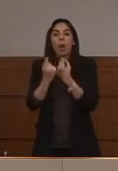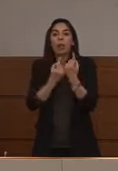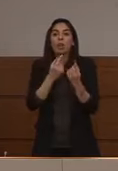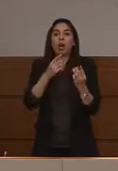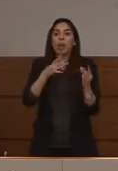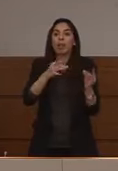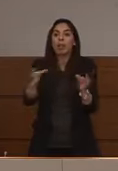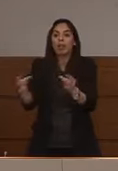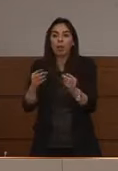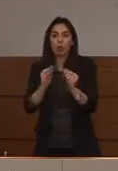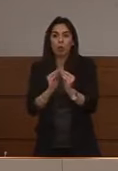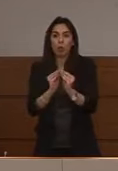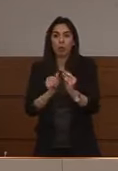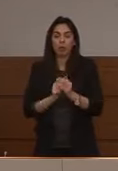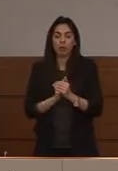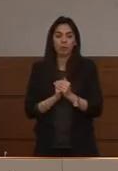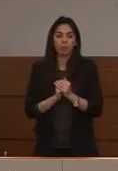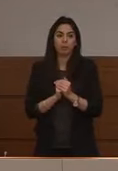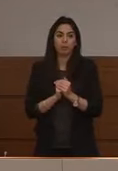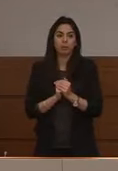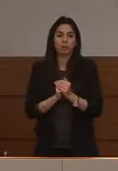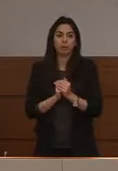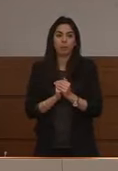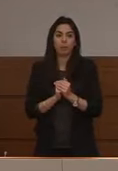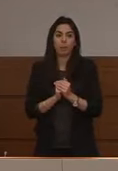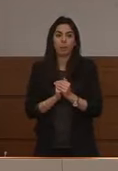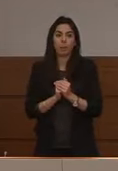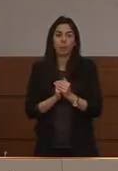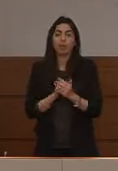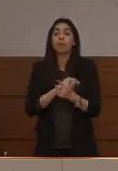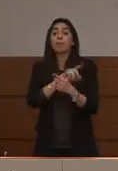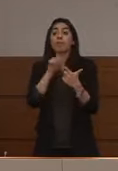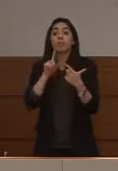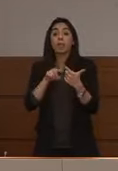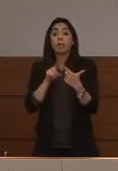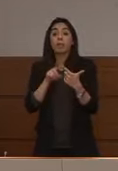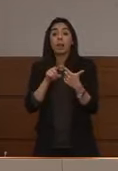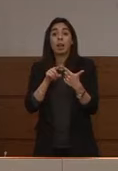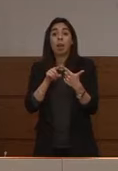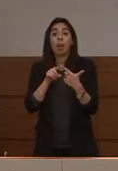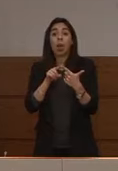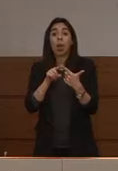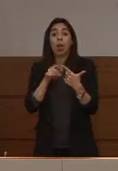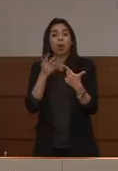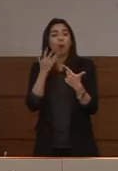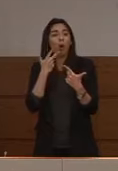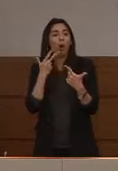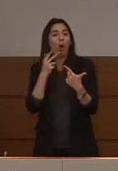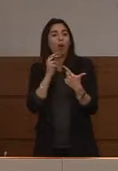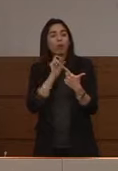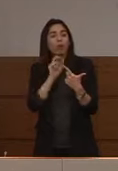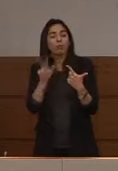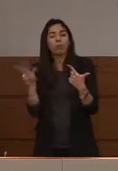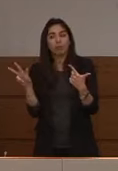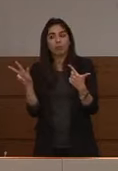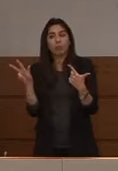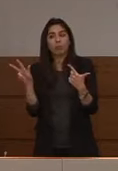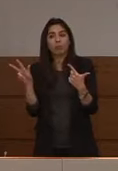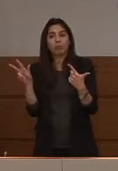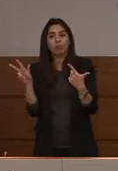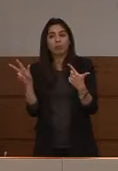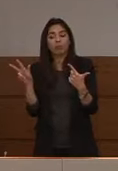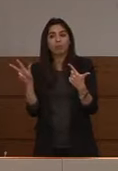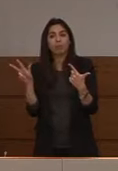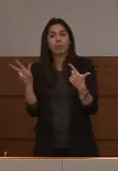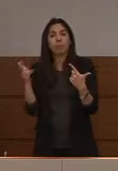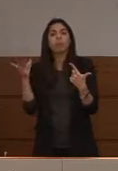epidemiologica la seconda riflessione che vorrei condividere con voi è quanto si